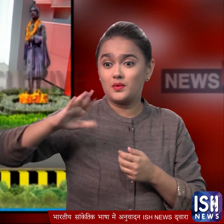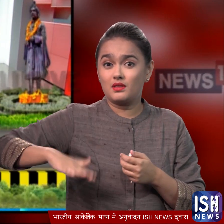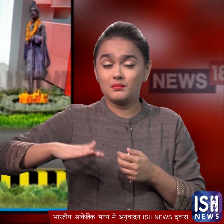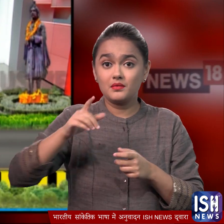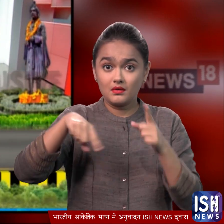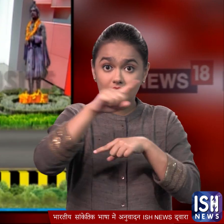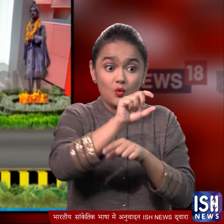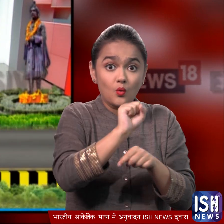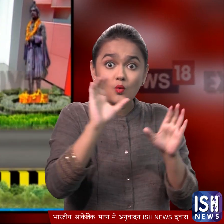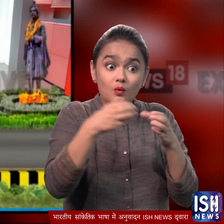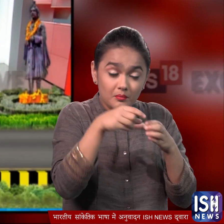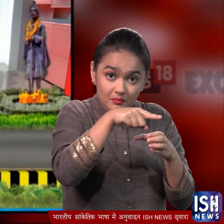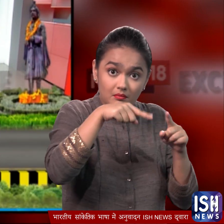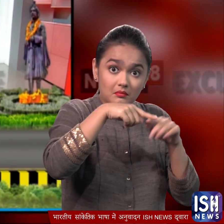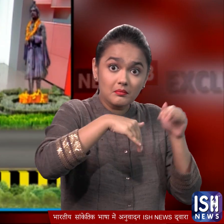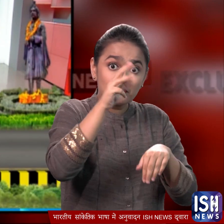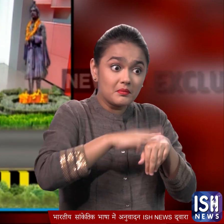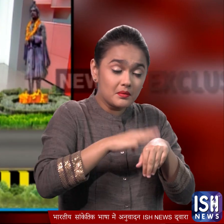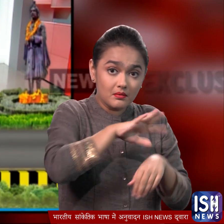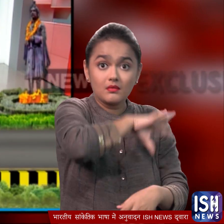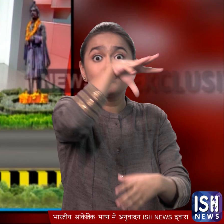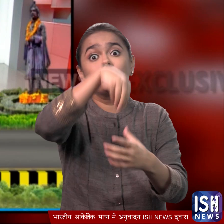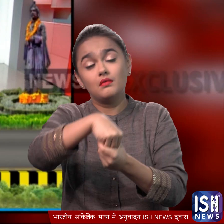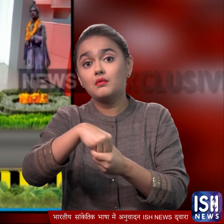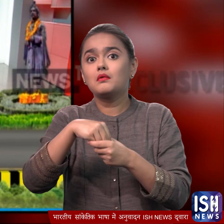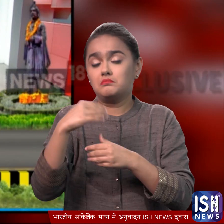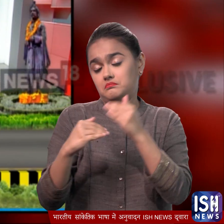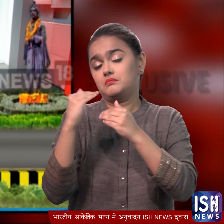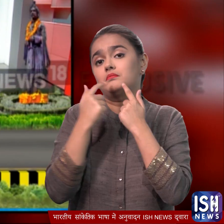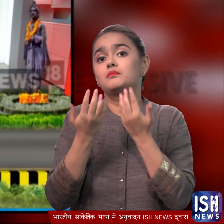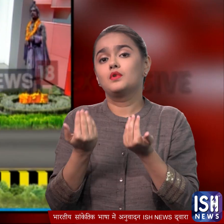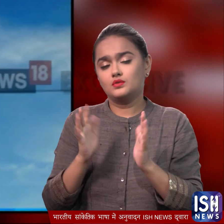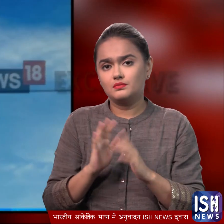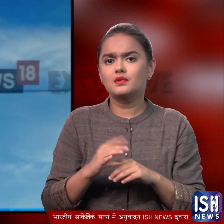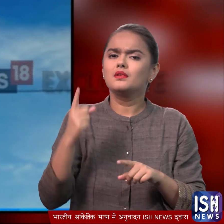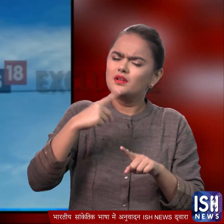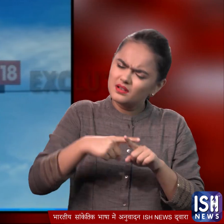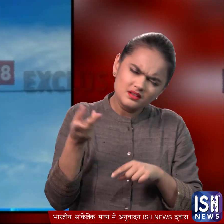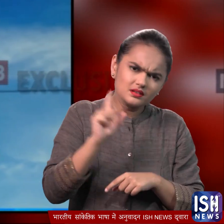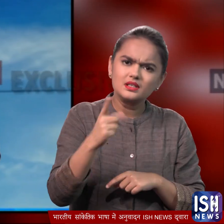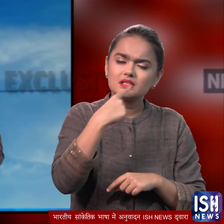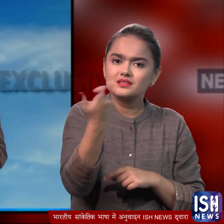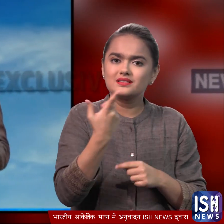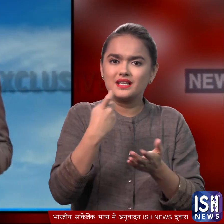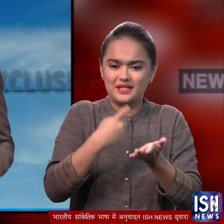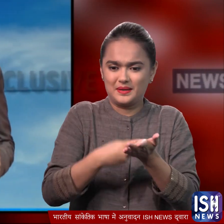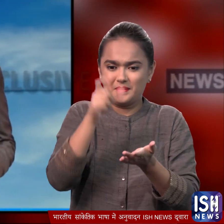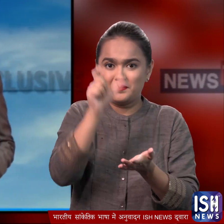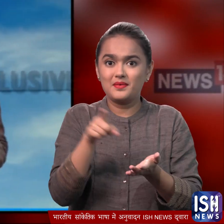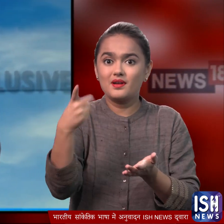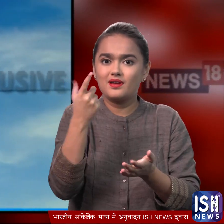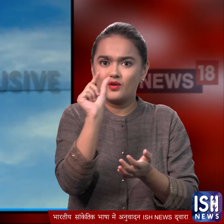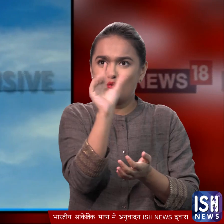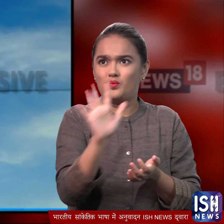55 विधानसभा सीटों पर उनके समुदाय के वोट चुनाव के नतीजों पर बड़ा असर डालते हैं। सौभाग्य की एक बात है कि राजा मिहिर भोज